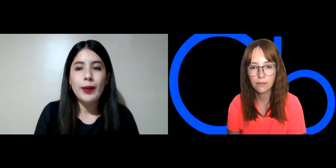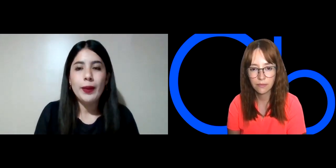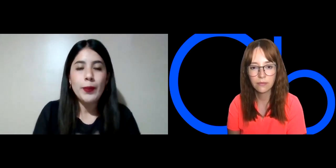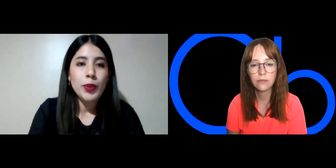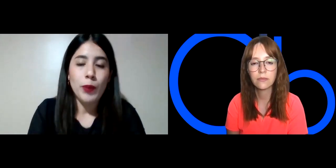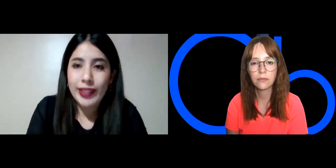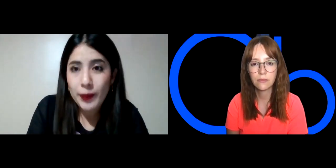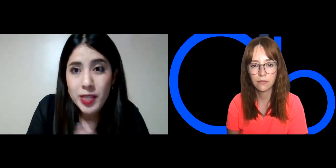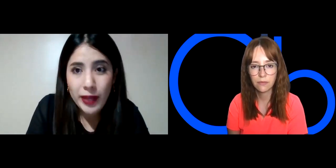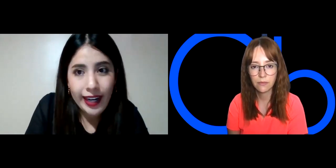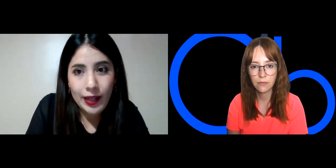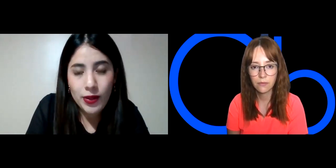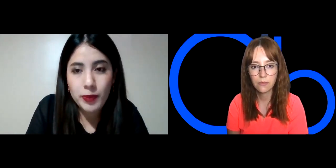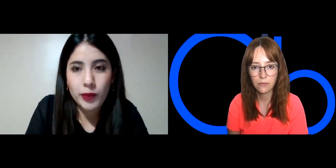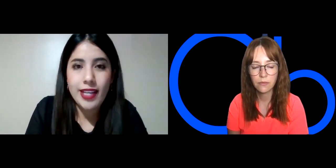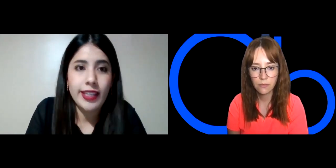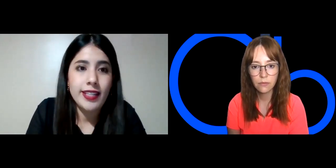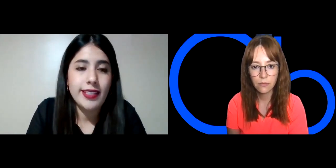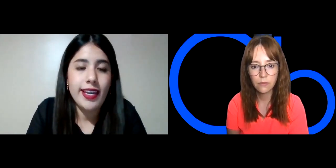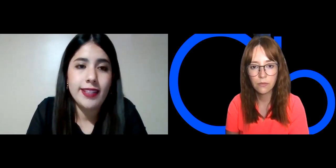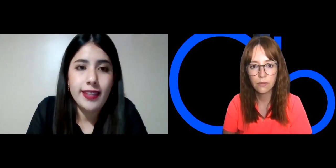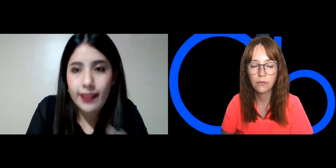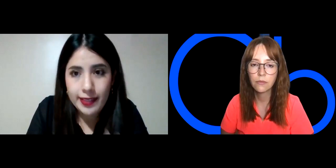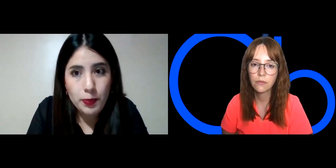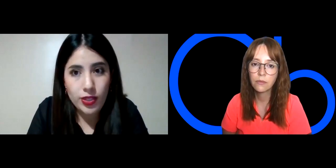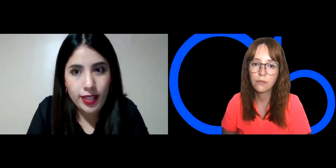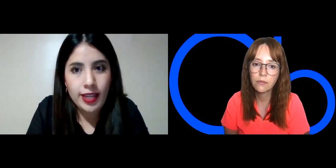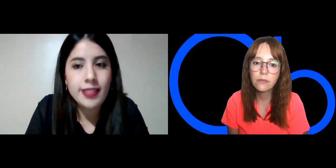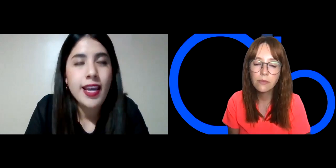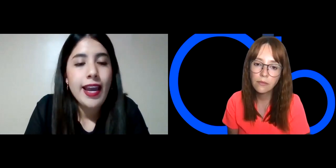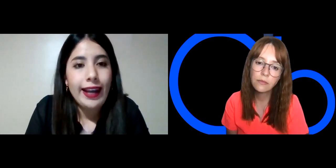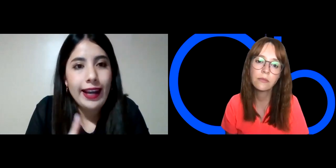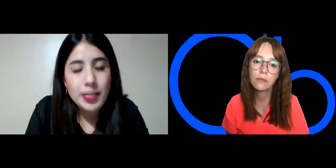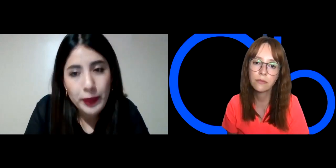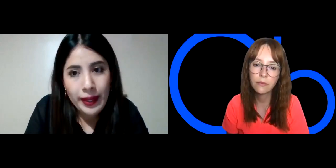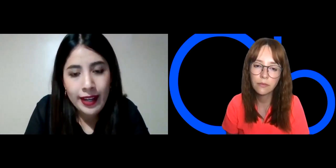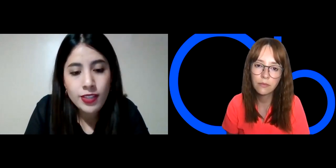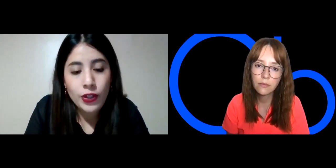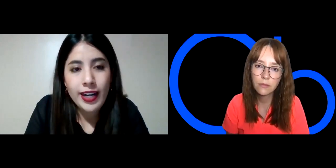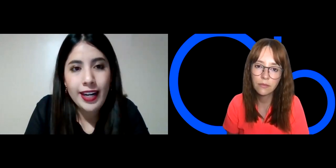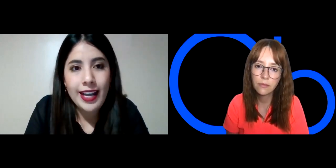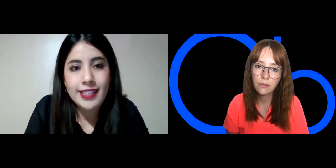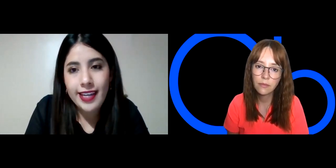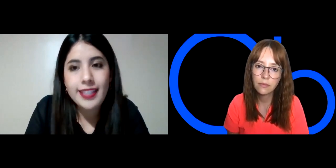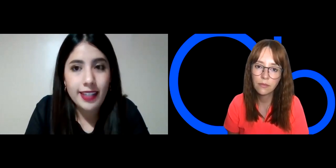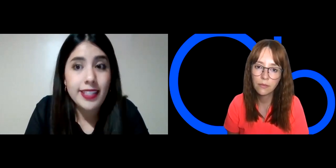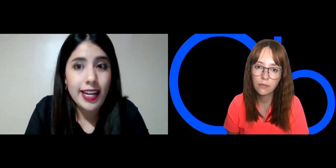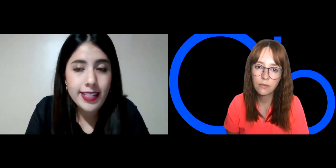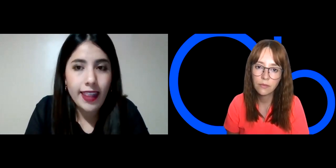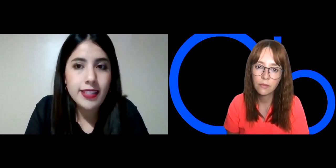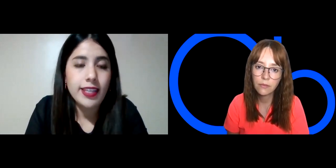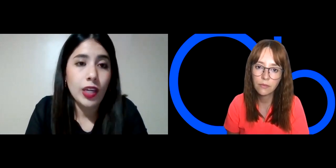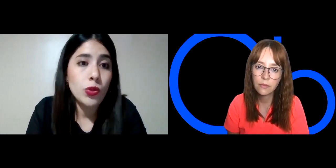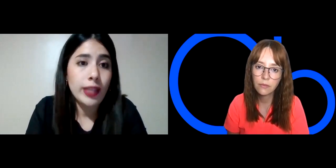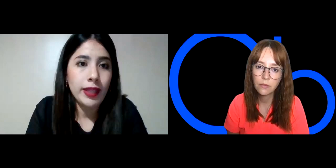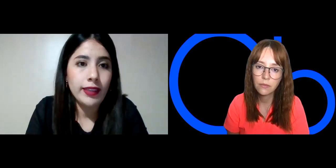porque, bueno, aquí voy a explicar algo respecto a las señas, y es que existen 3 tipos de señas. Las primeras son las señas